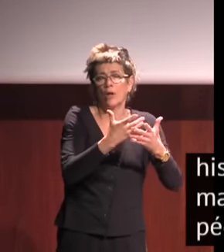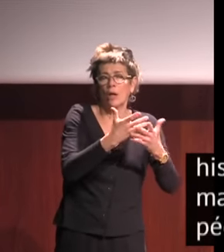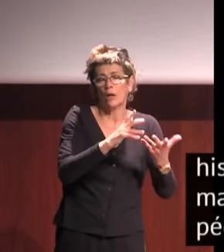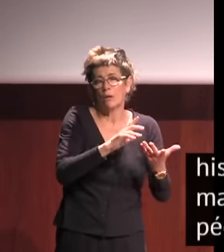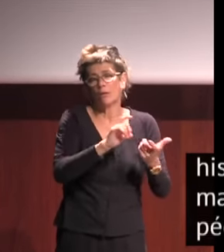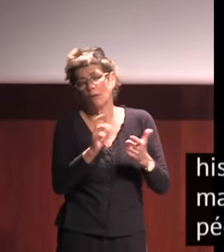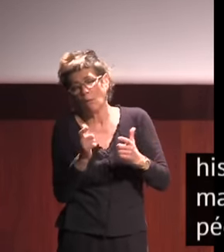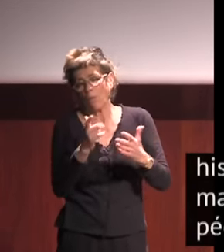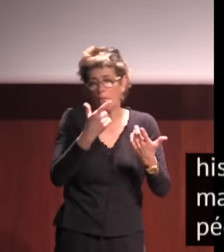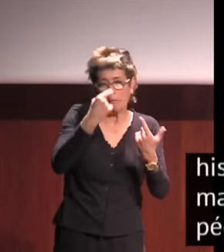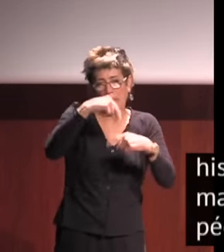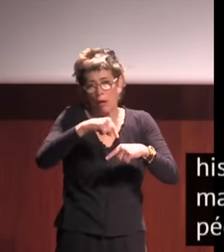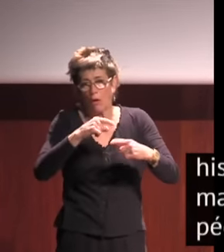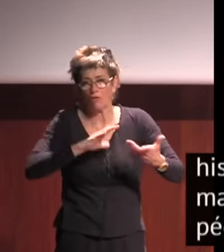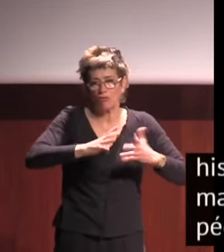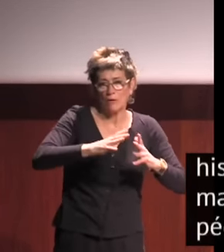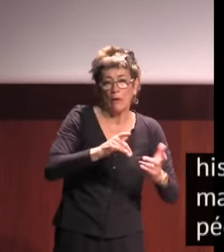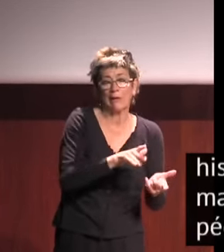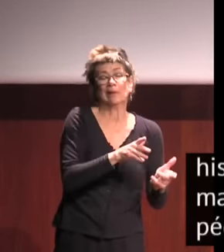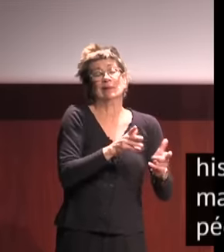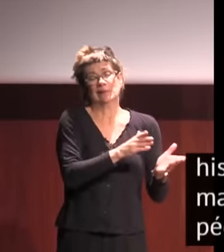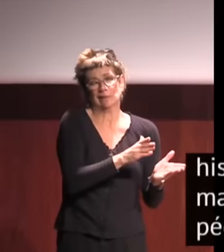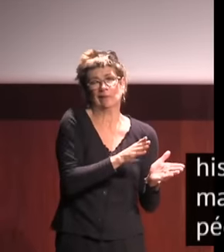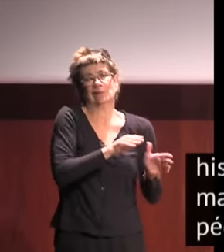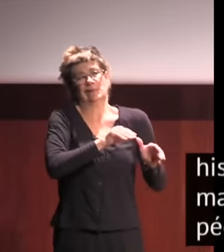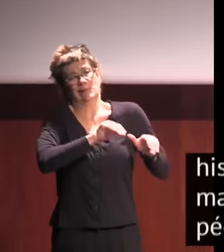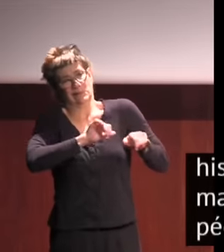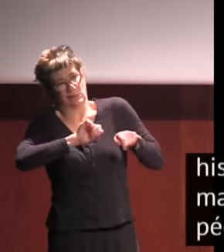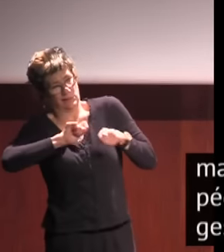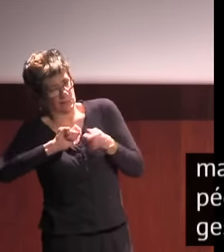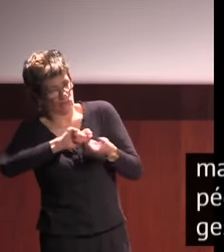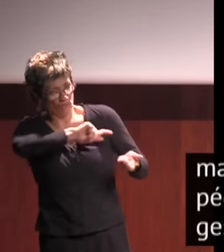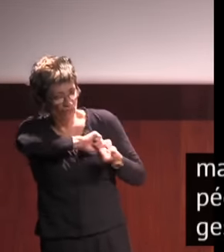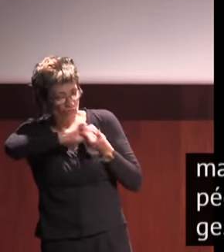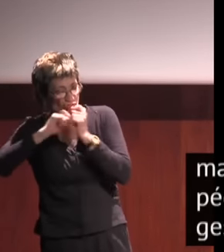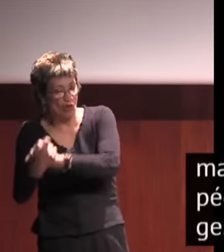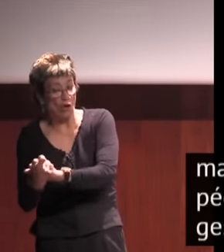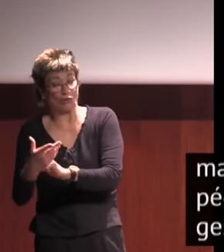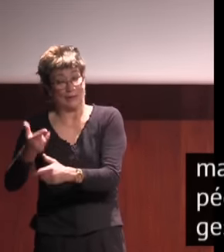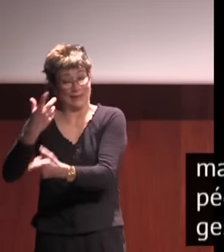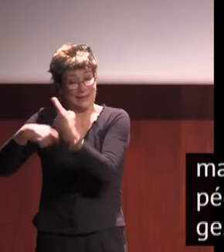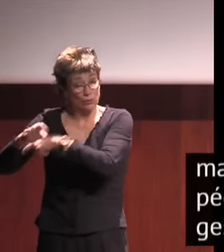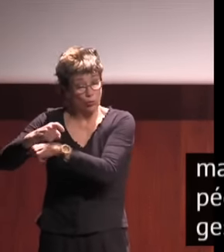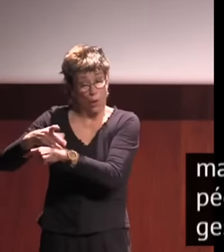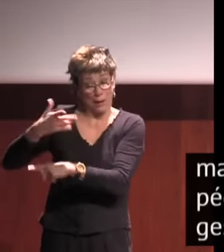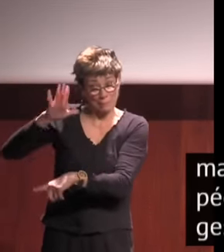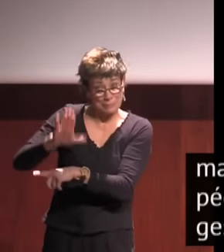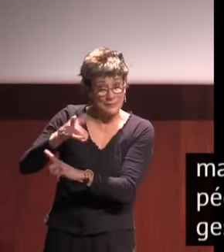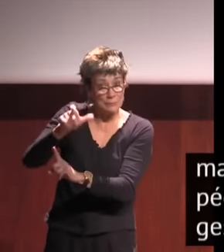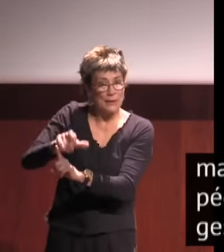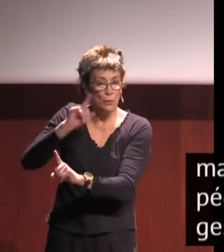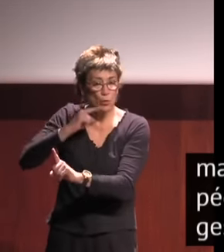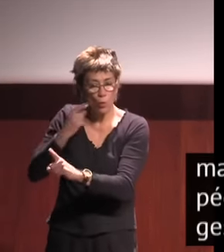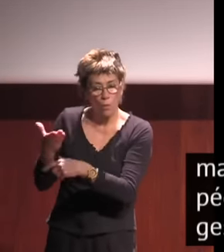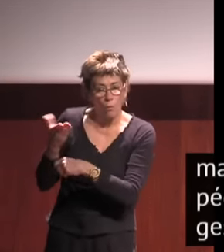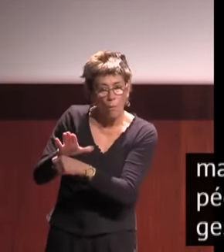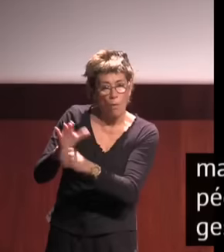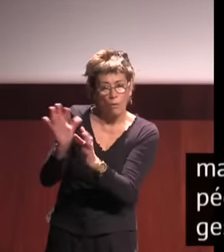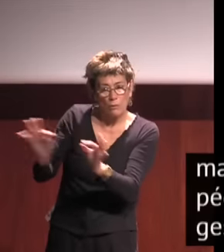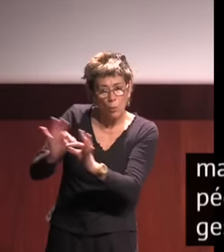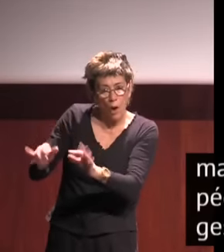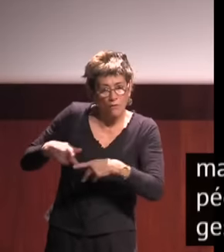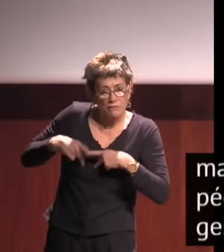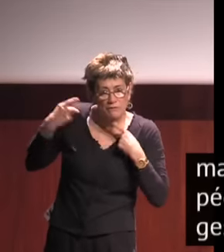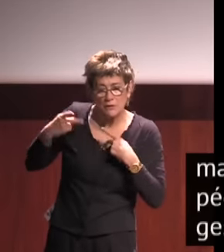gestualisme, vers une histoire plutôt des sourds qui met en valeur le récit de vie et les parcours biographiques des personnes sourdes